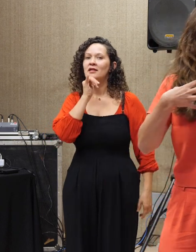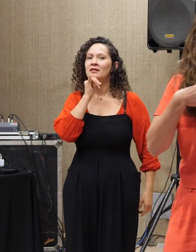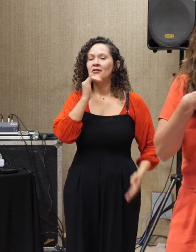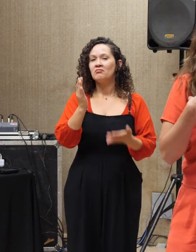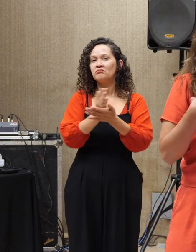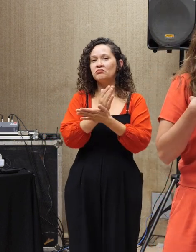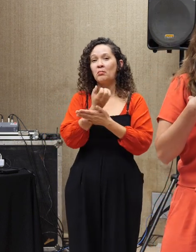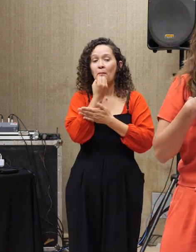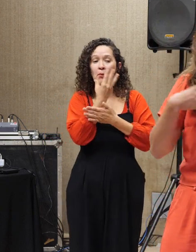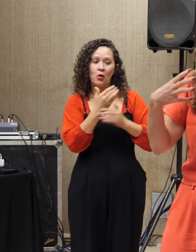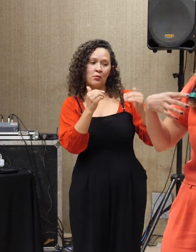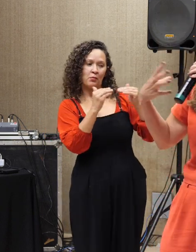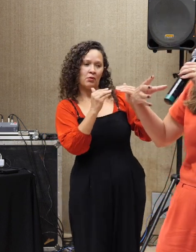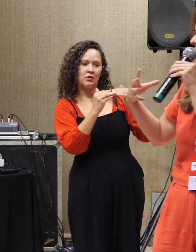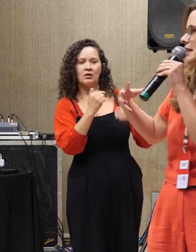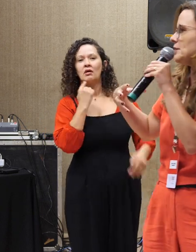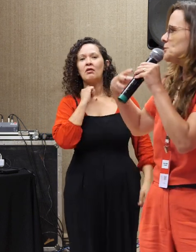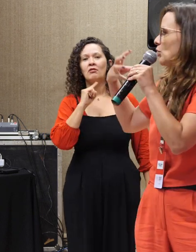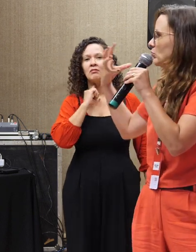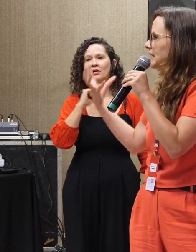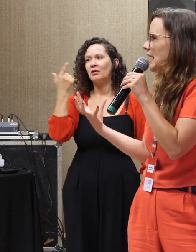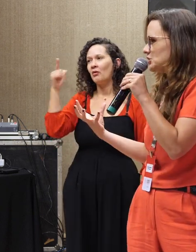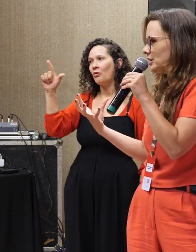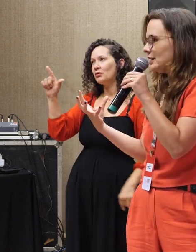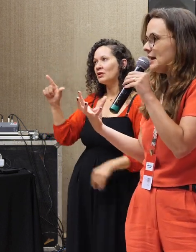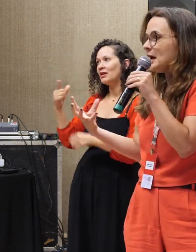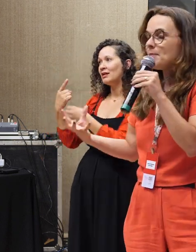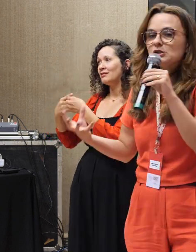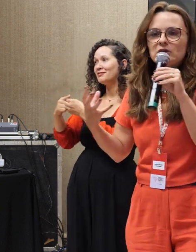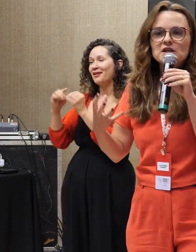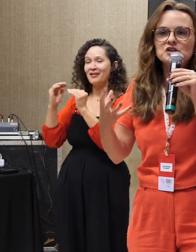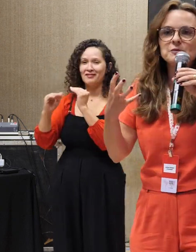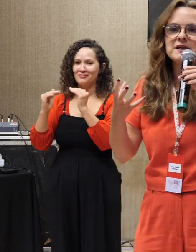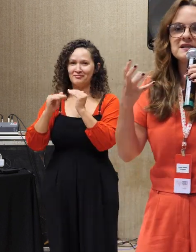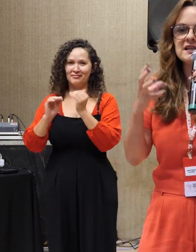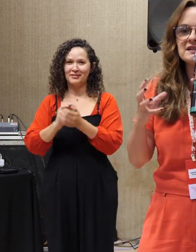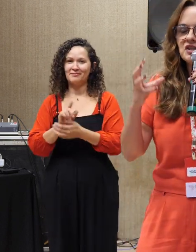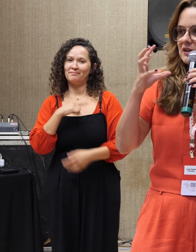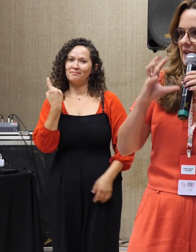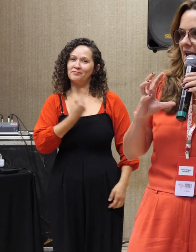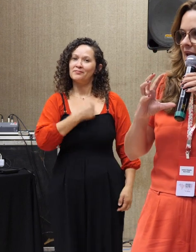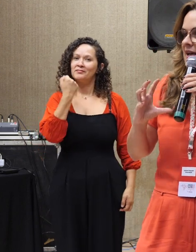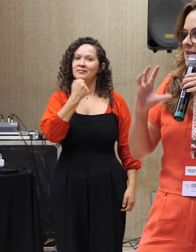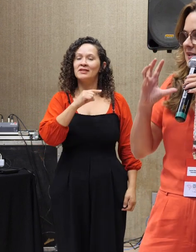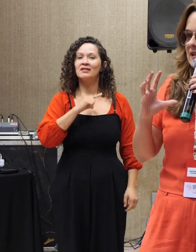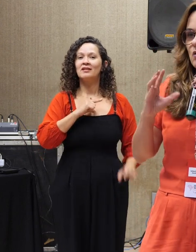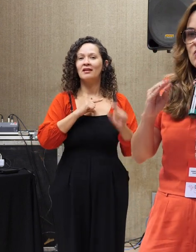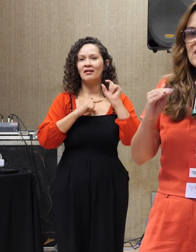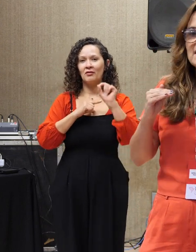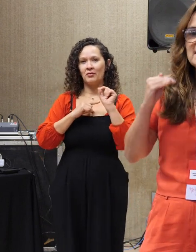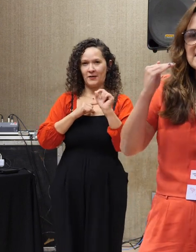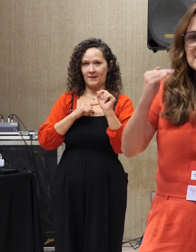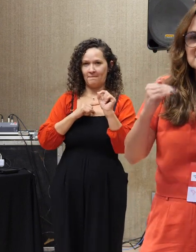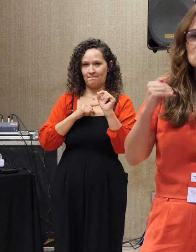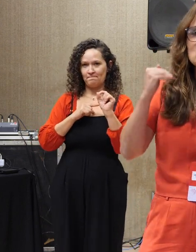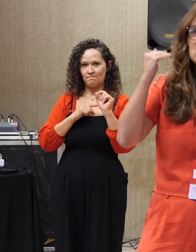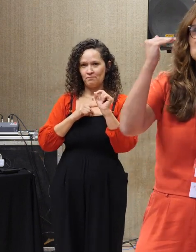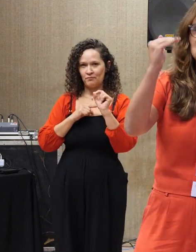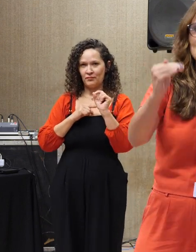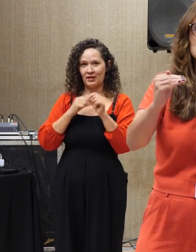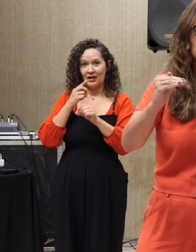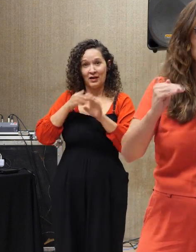vezes o que serve para Juiz de Fora não vai servir necessariamente para Contagem. Mas o que a gente precisa de ter são